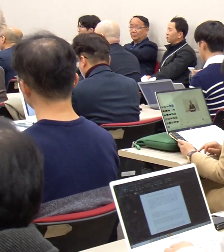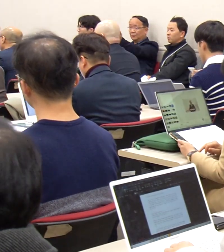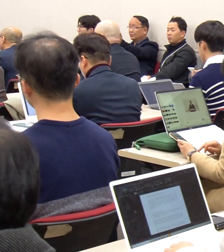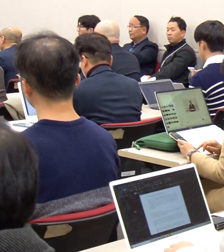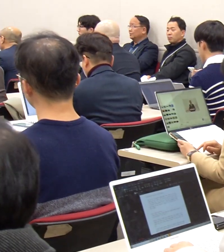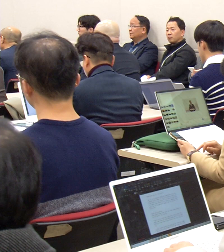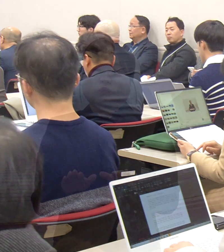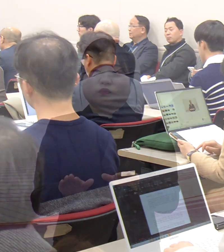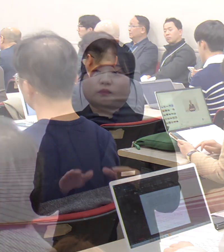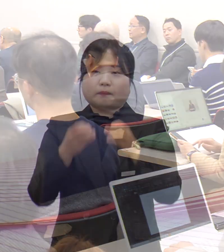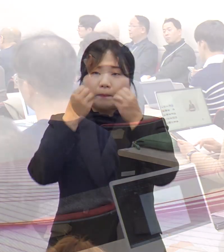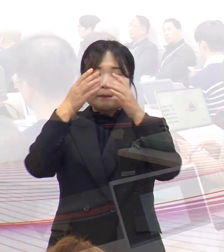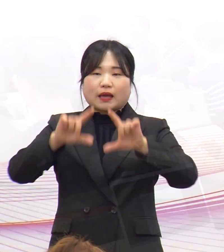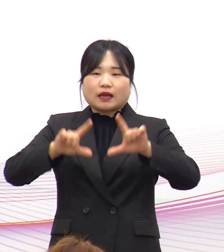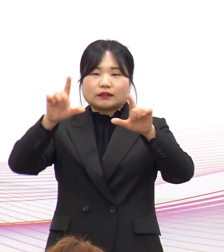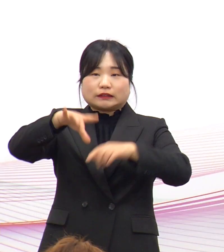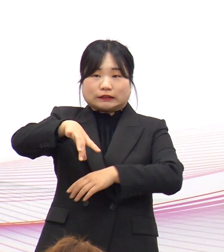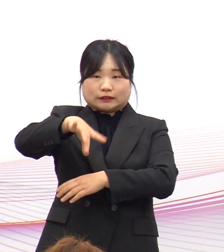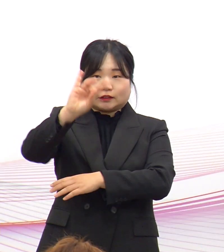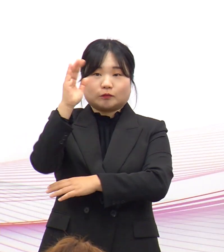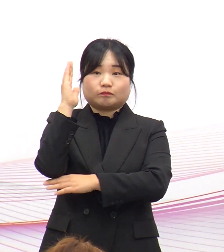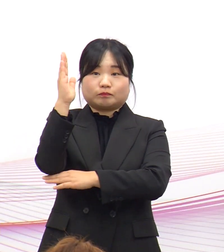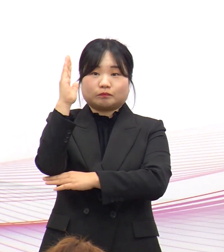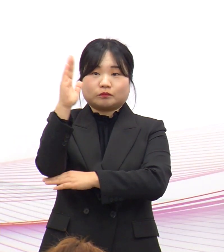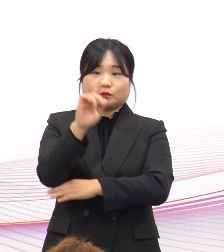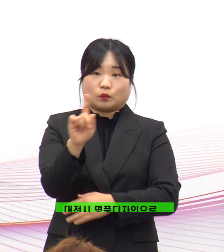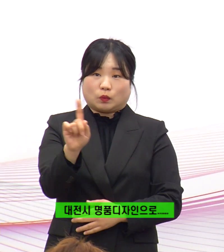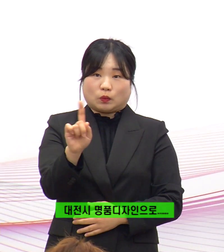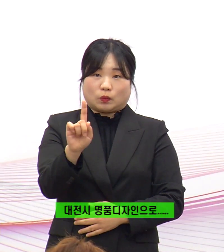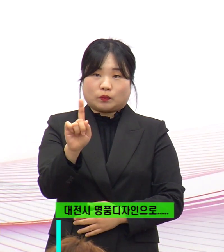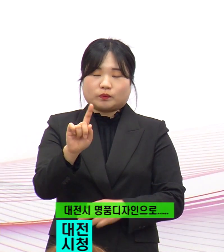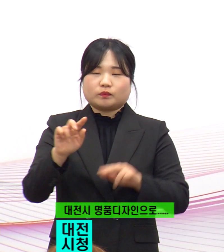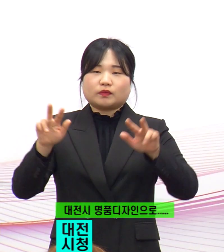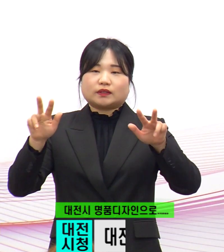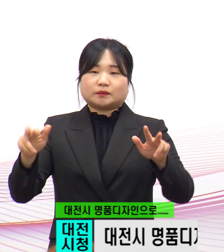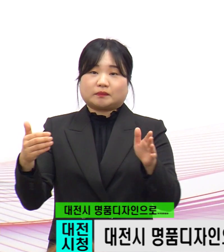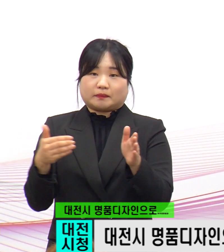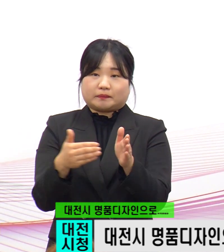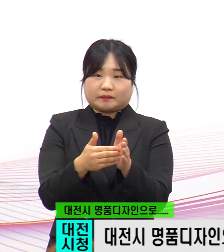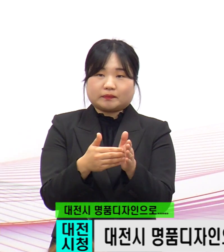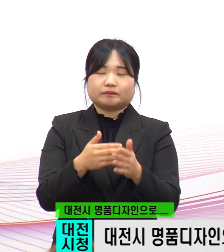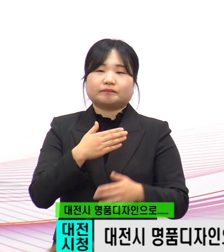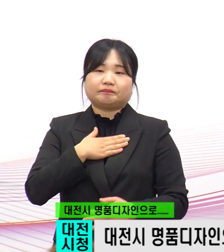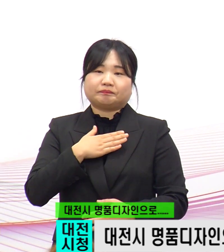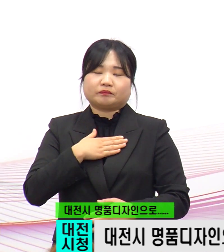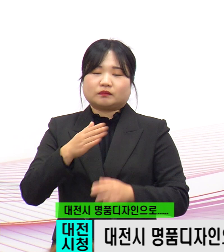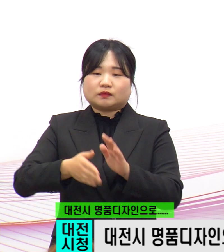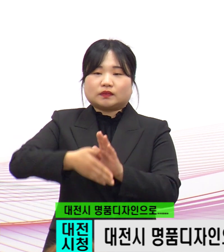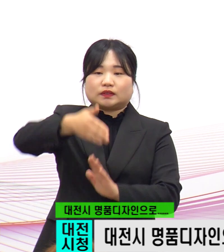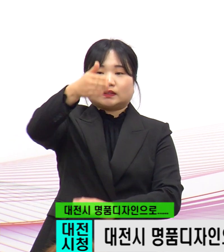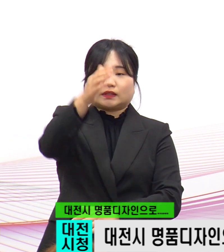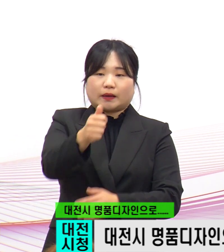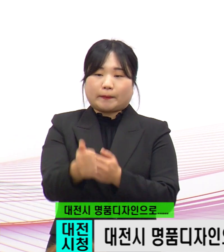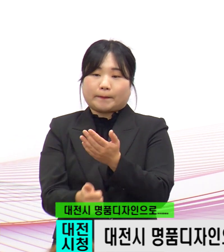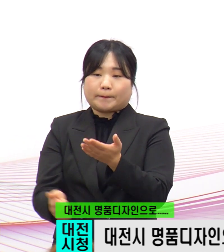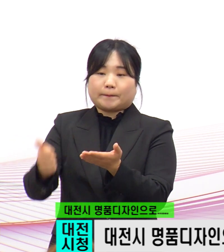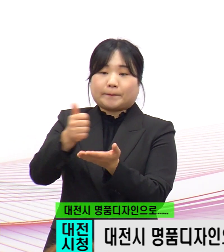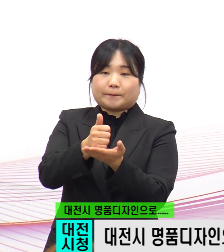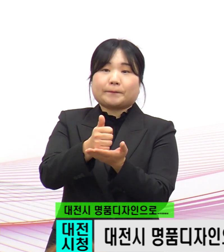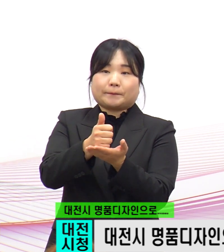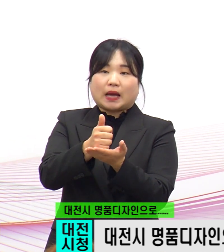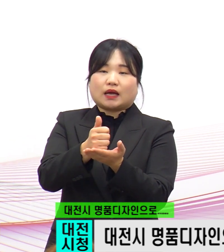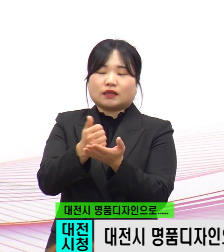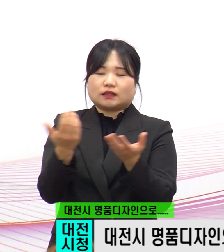오늘 새해 들어서 첫 브리핑은 그동안 제가 시장에 되고서 첫